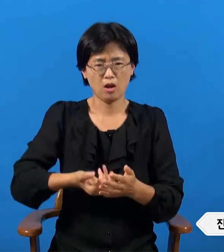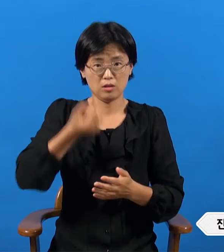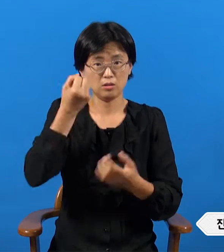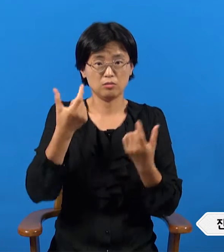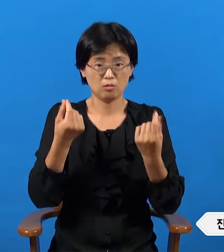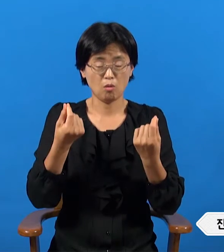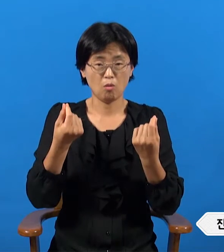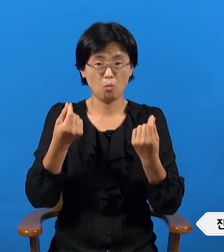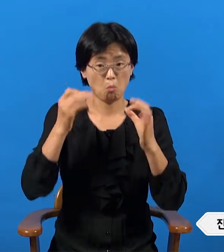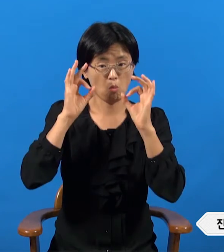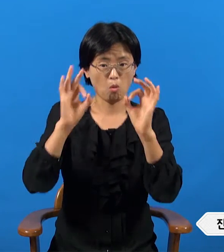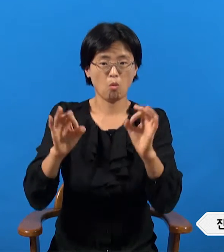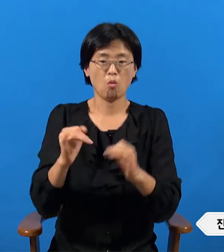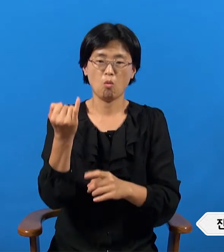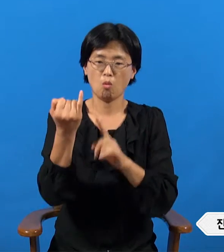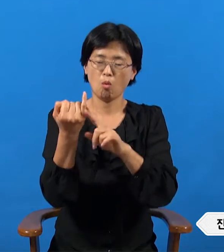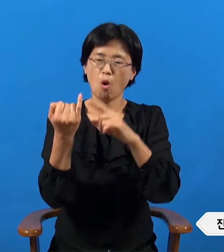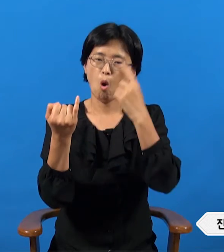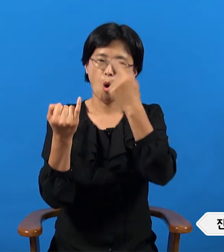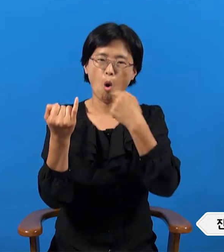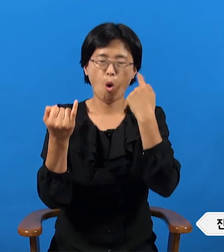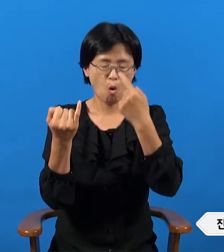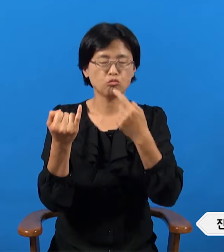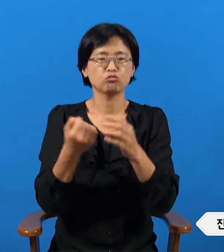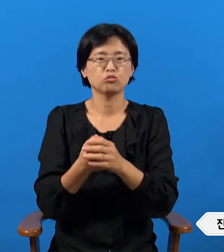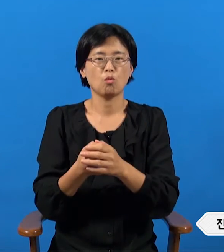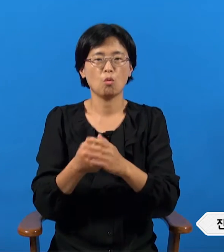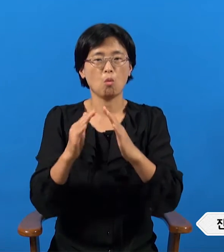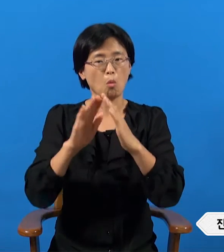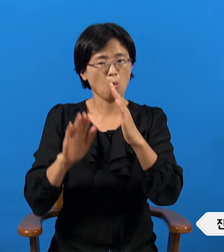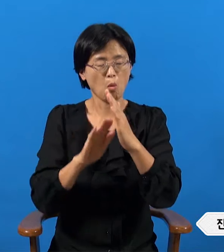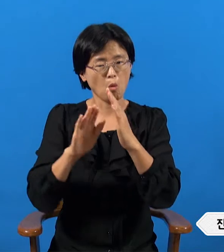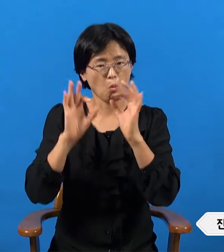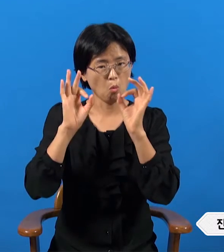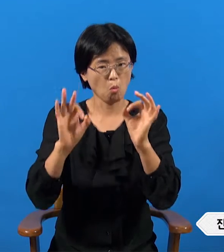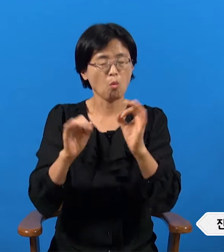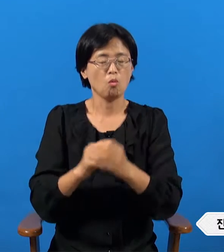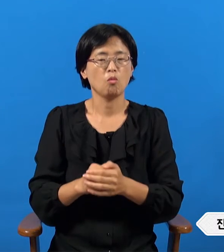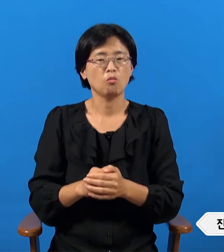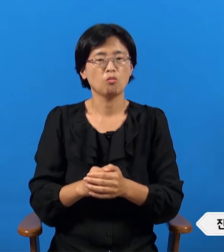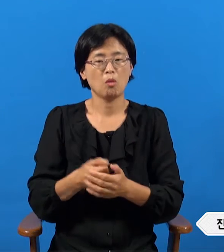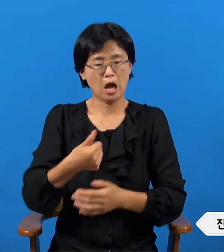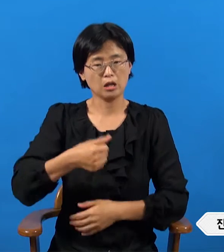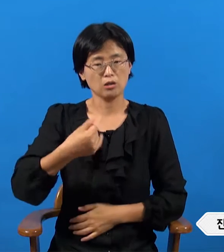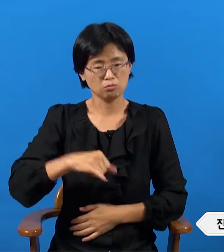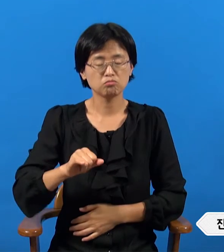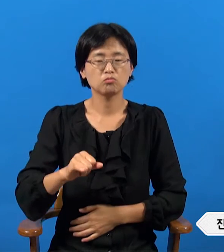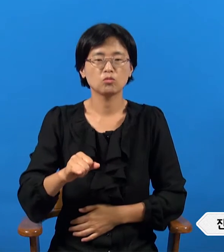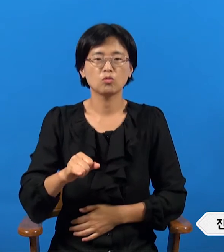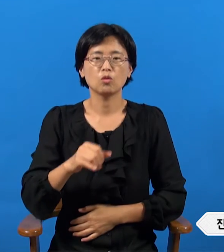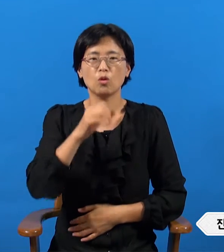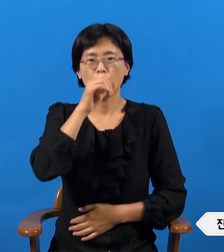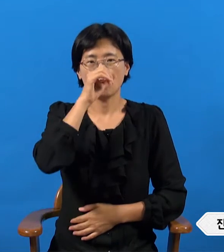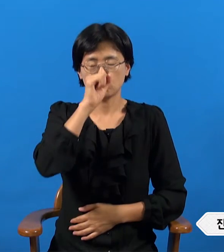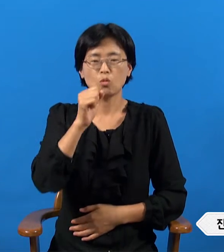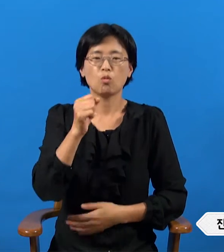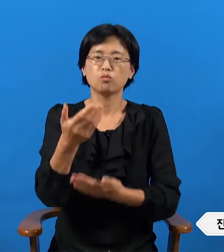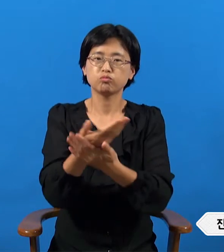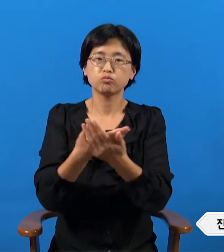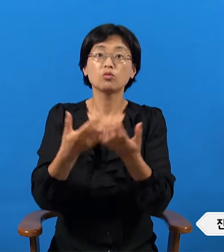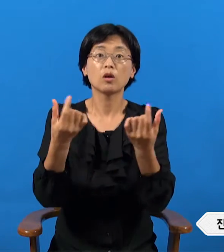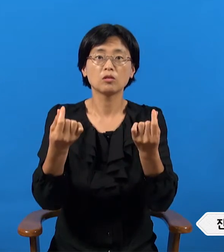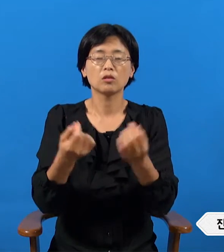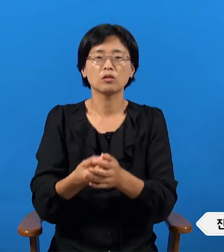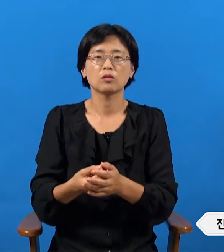것을 다 가진 것처럼 보였습니다. 외모도, 가정 형편도, 그리고 자녀들도